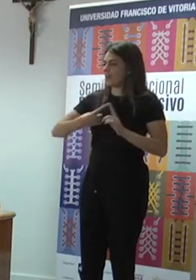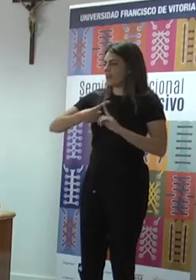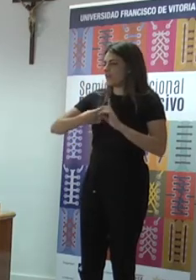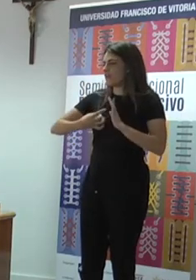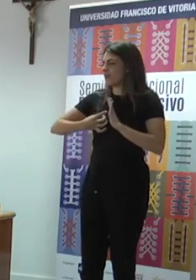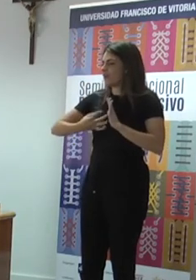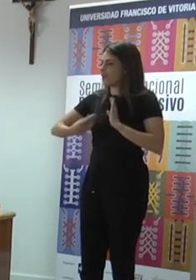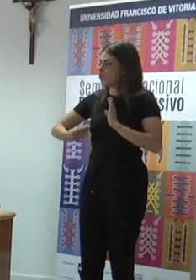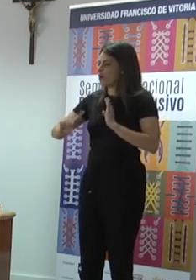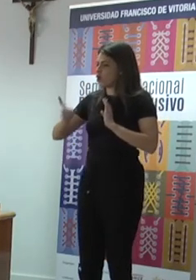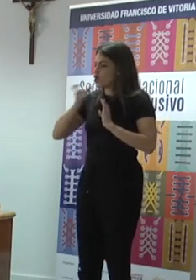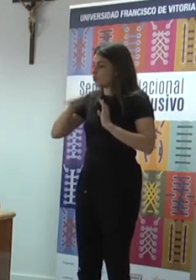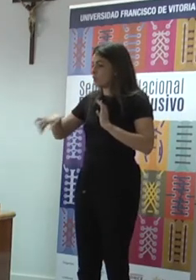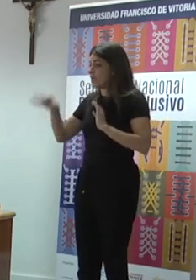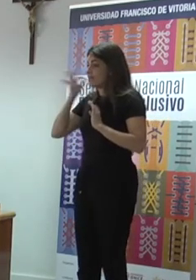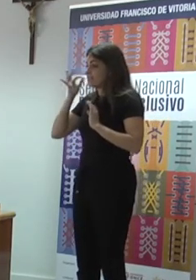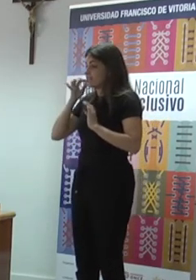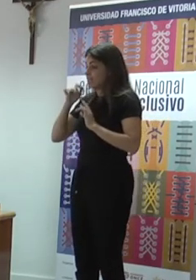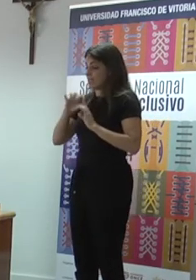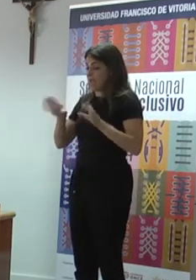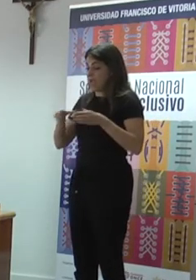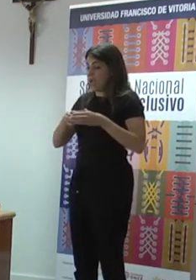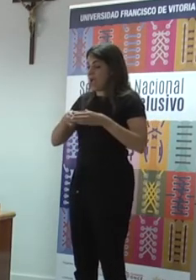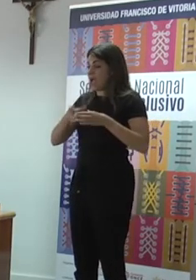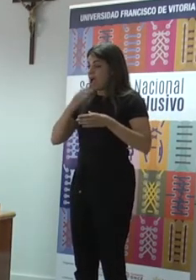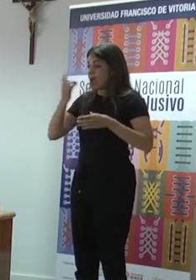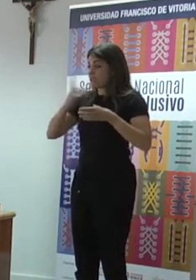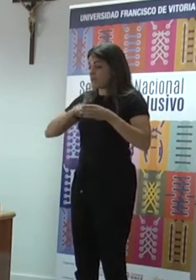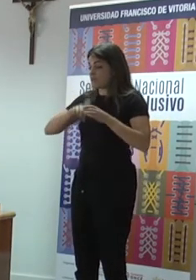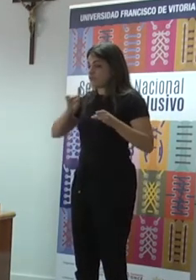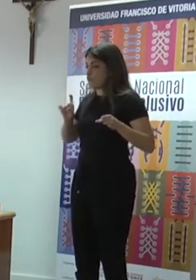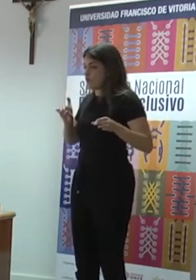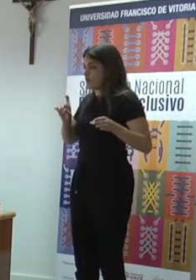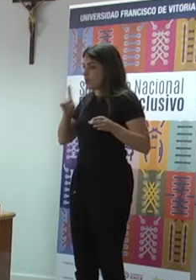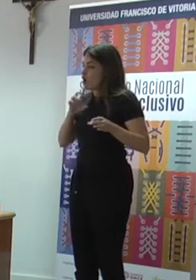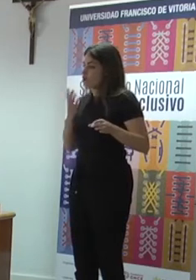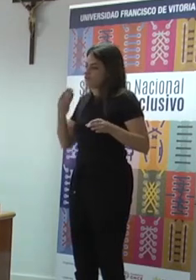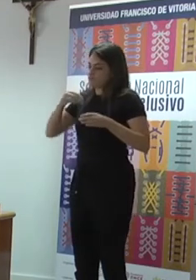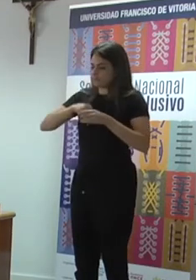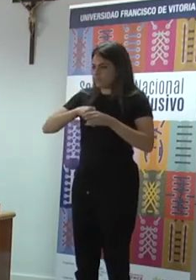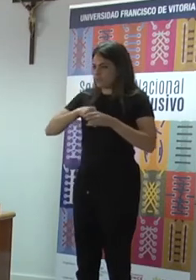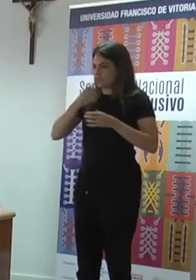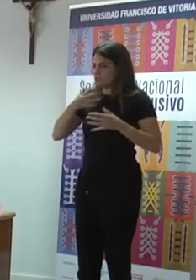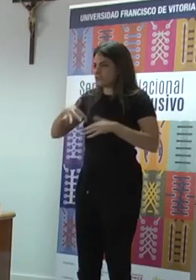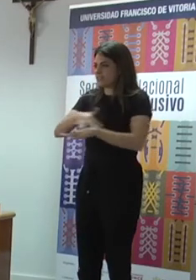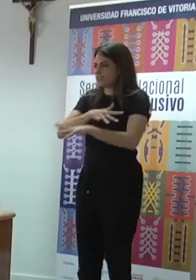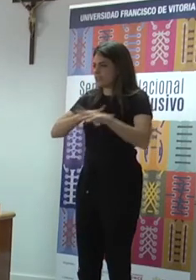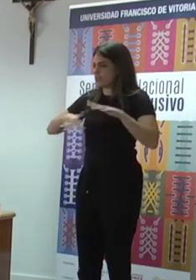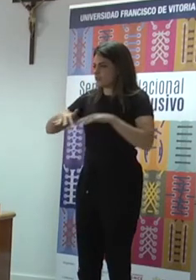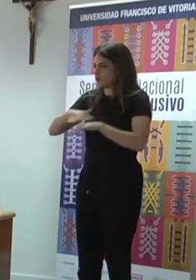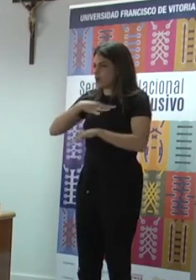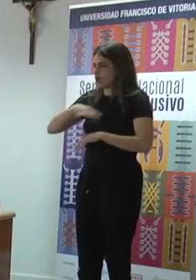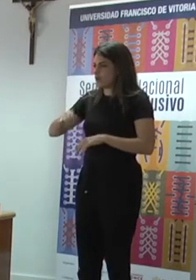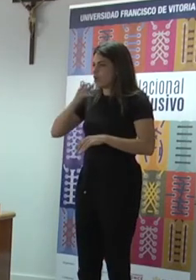antes estaban apartadas y estaban fuera de esa actividad ya se meten, interactúan. Y ya, digamos que